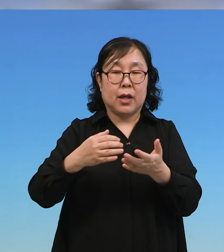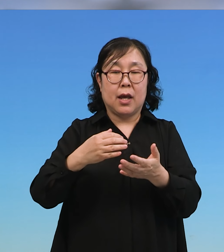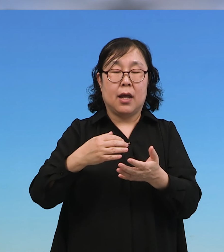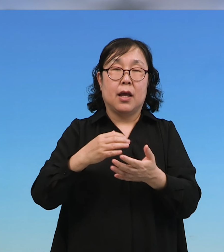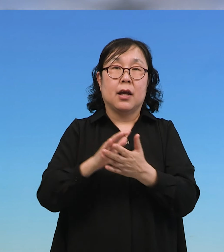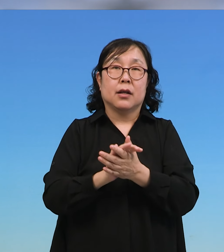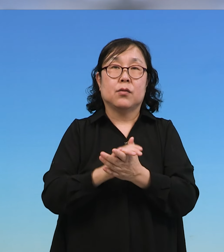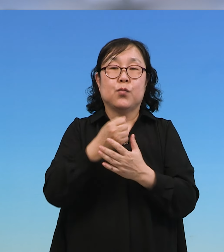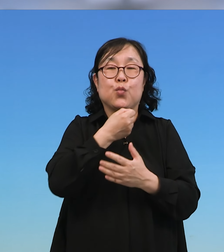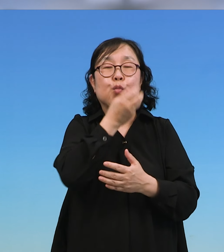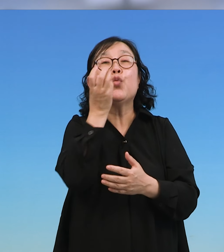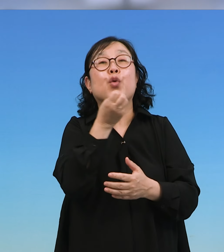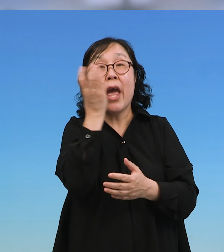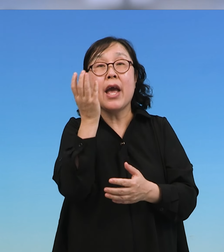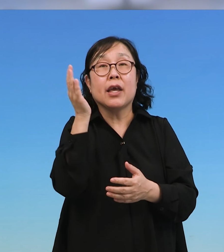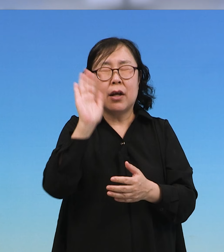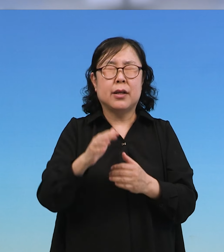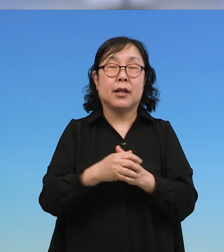놀았나 보죠.